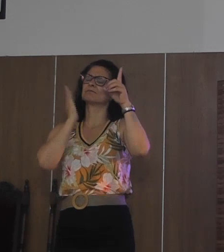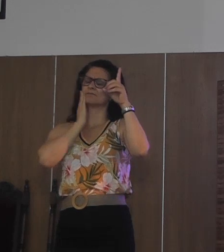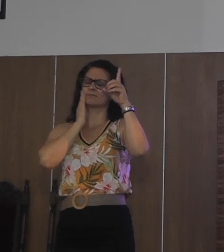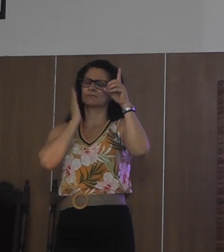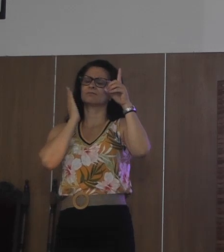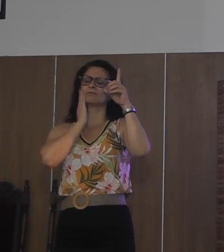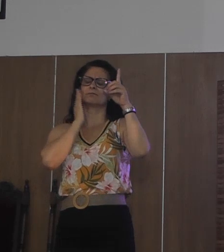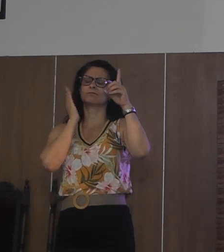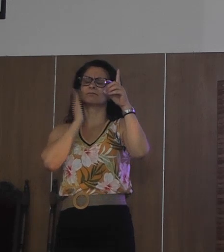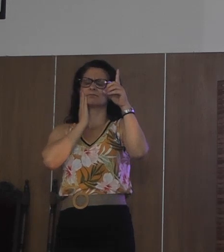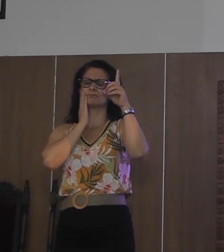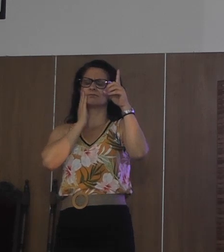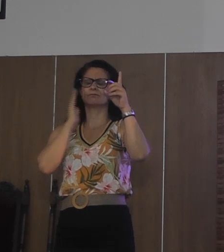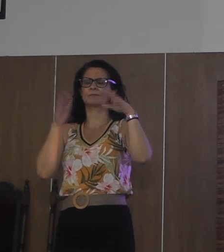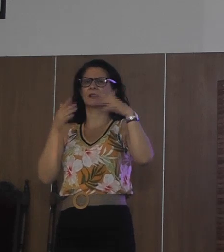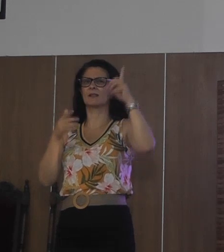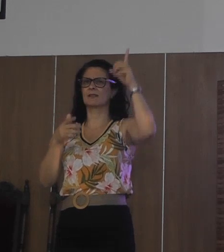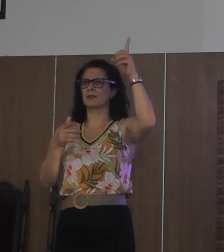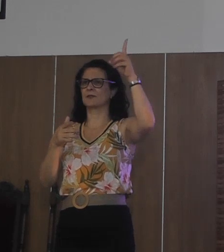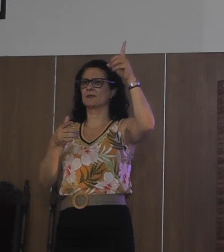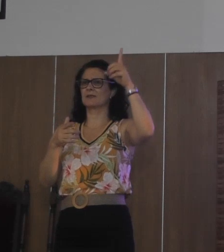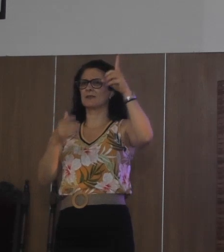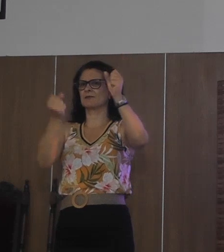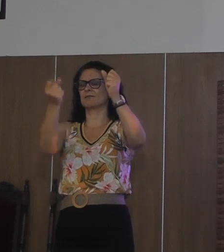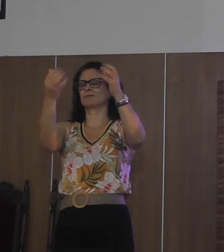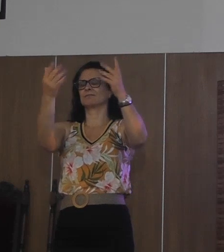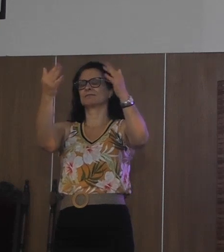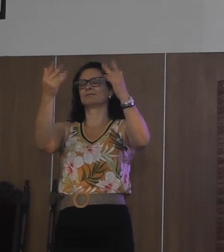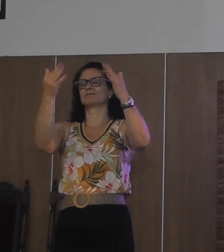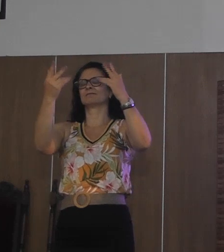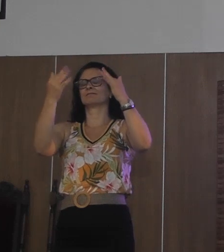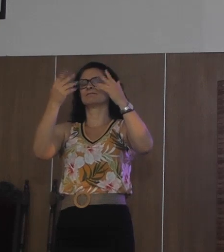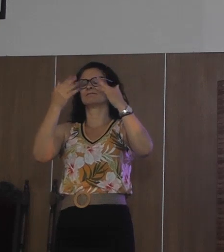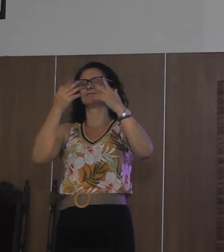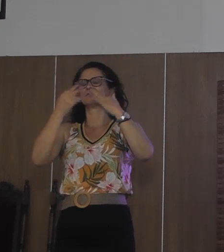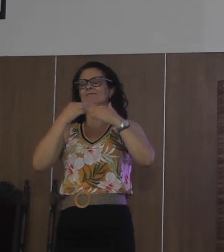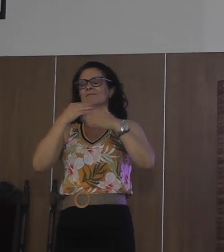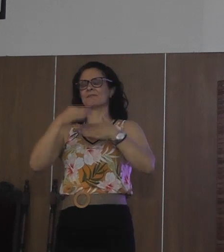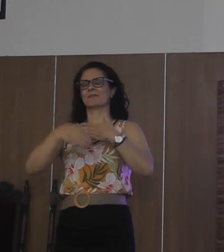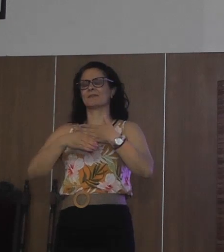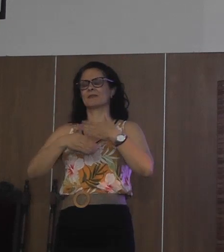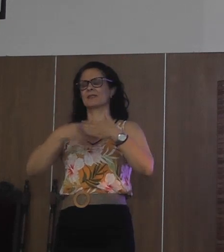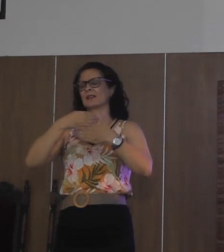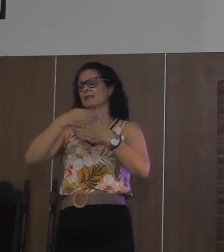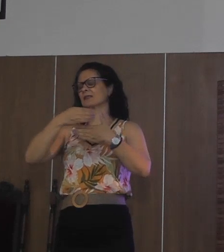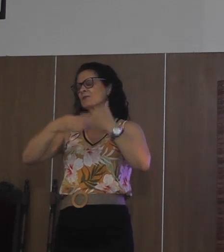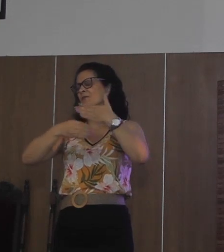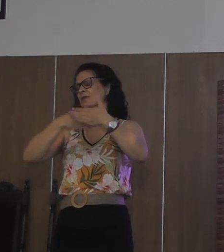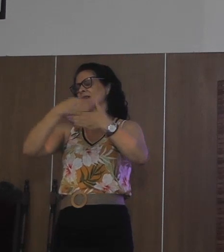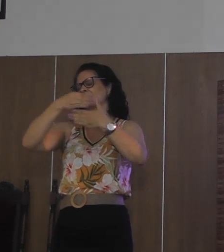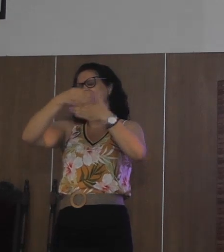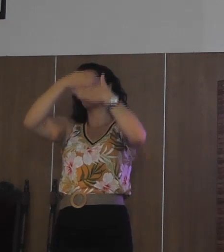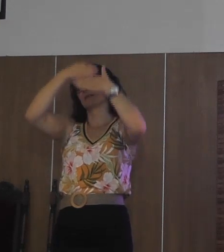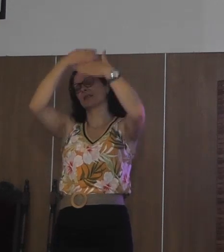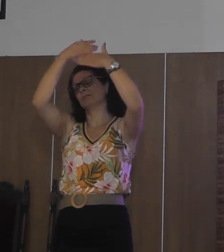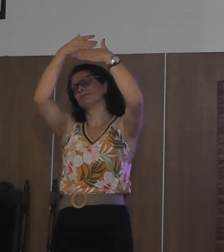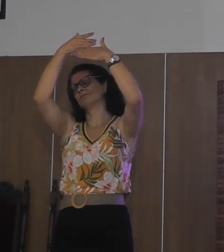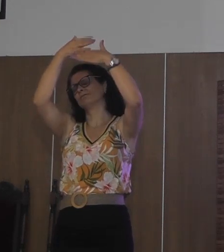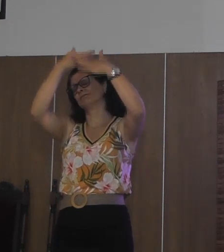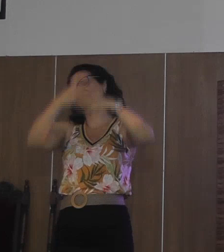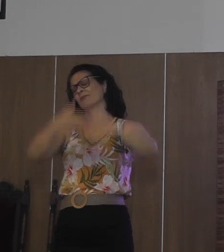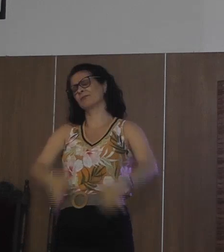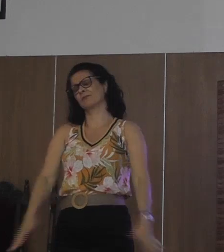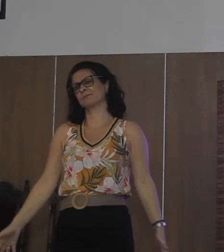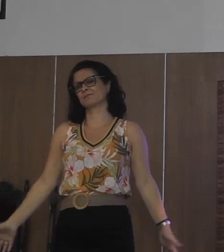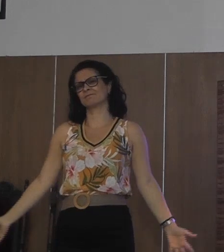É nessa hora que Deus vai entrar com providência e vai fazer a muralha cair. Você vai entrar por essas portas quando tudo isso passar, e